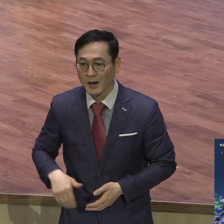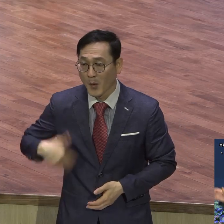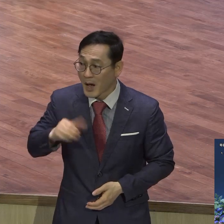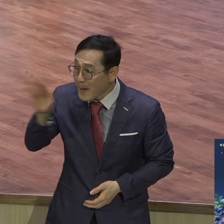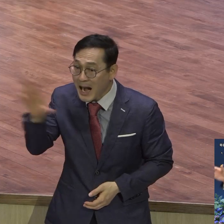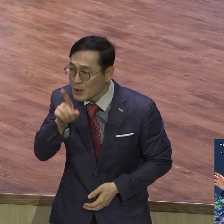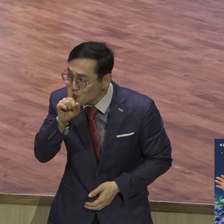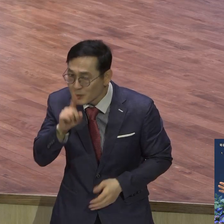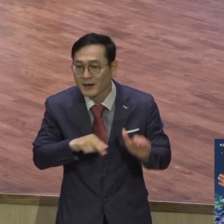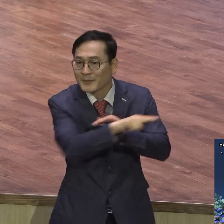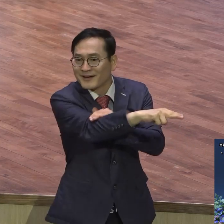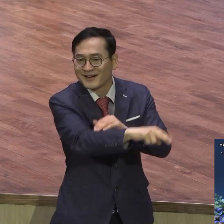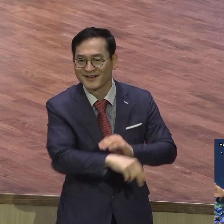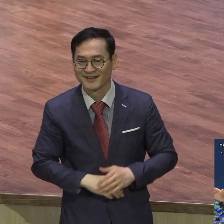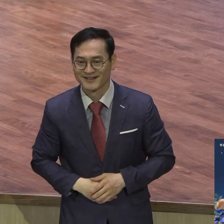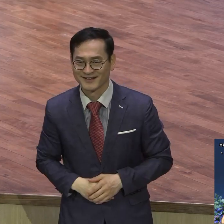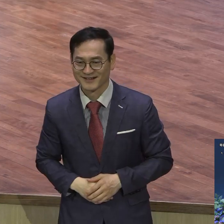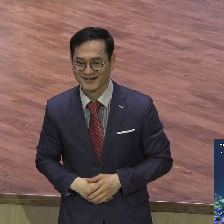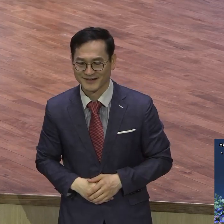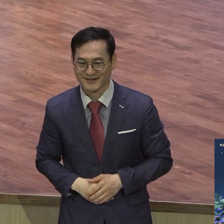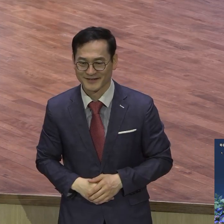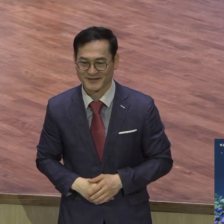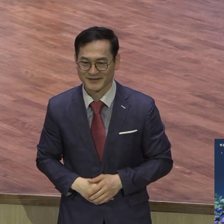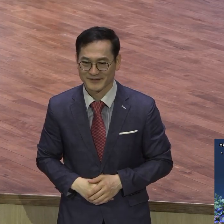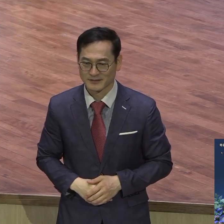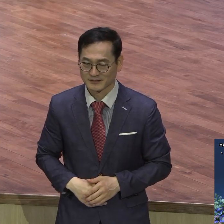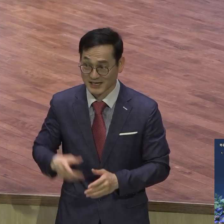아무 말도 골치 아프니까 전화 다 끌어.